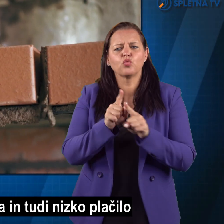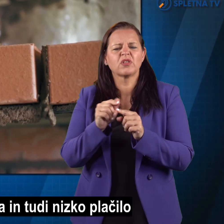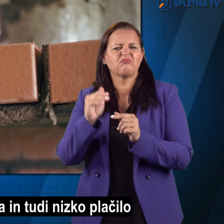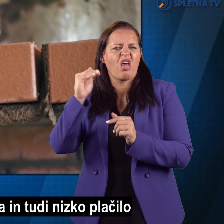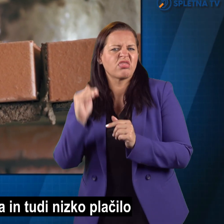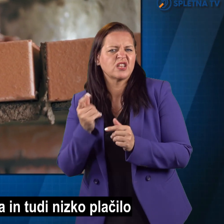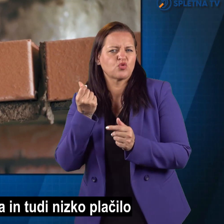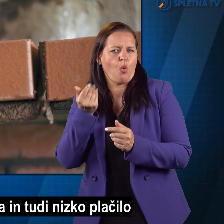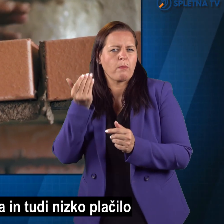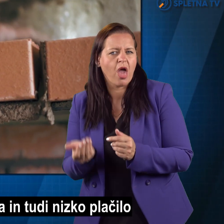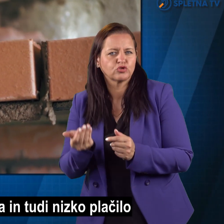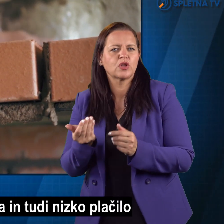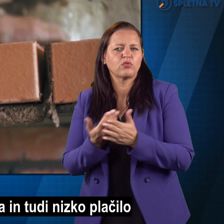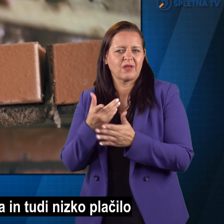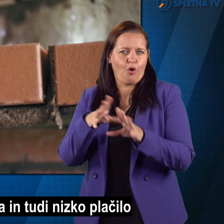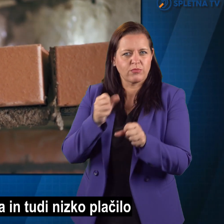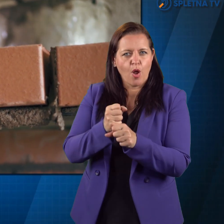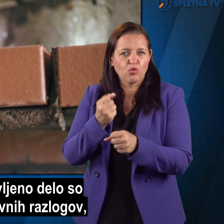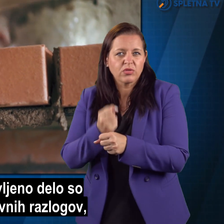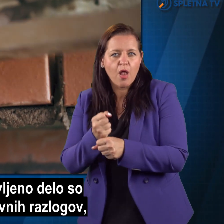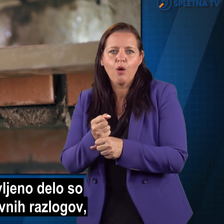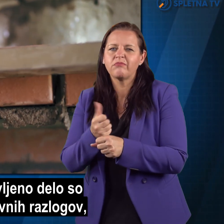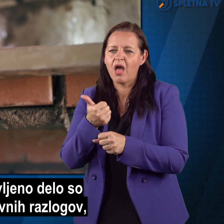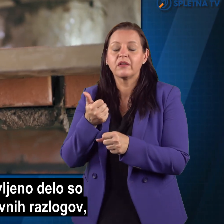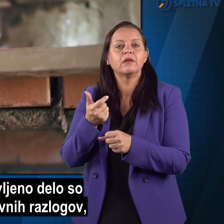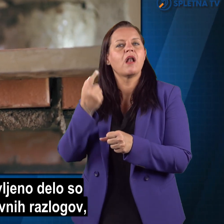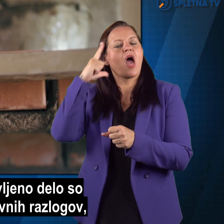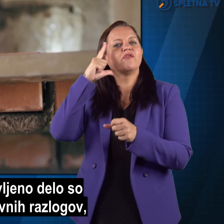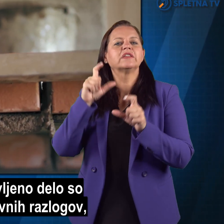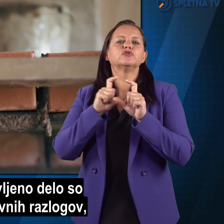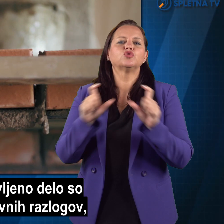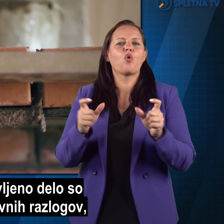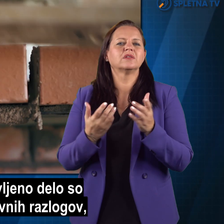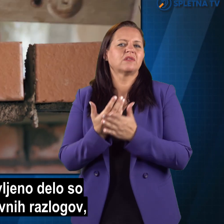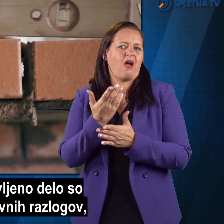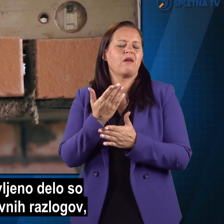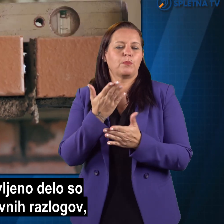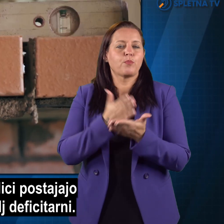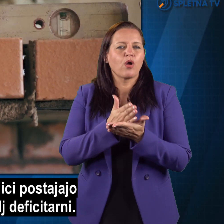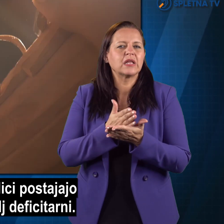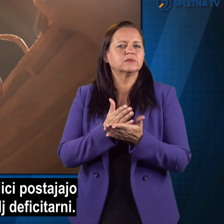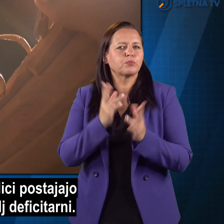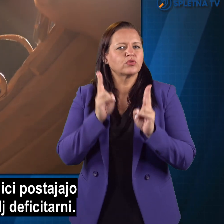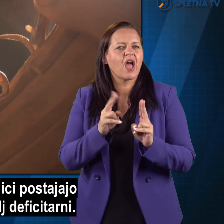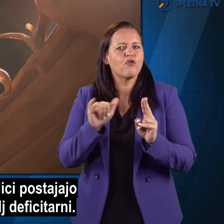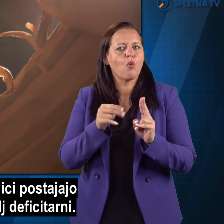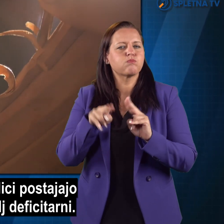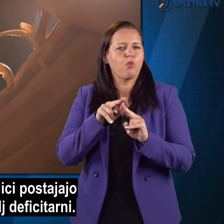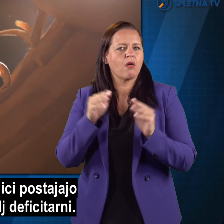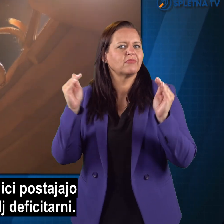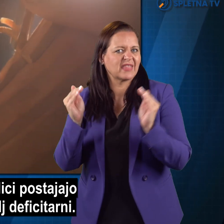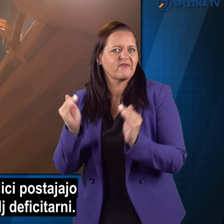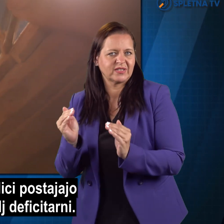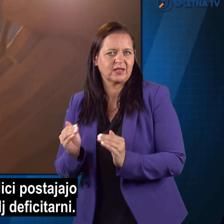Slabi pogoji dela in tudi nizko plačilo za opravljeno delo so eden glavnih razlogov, da poklici postajajo vse